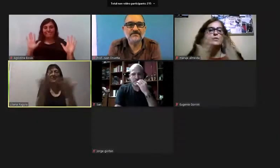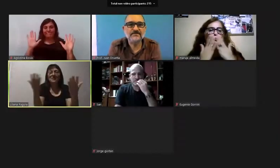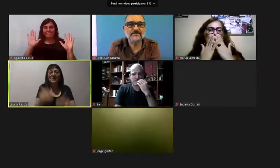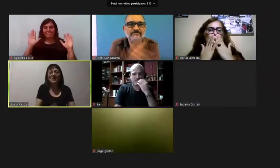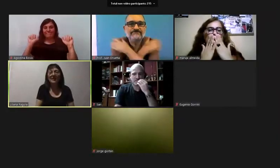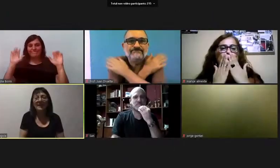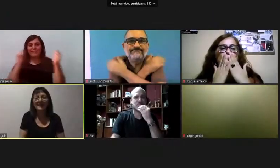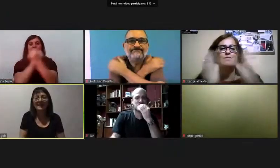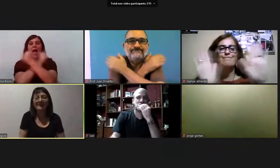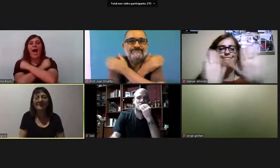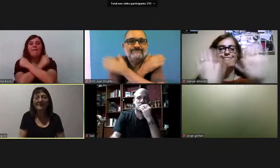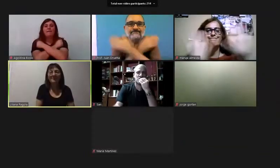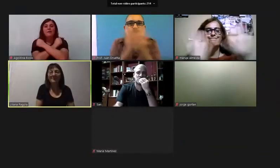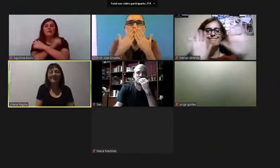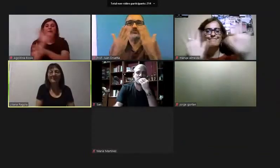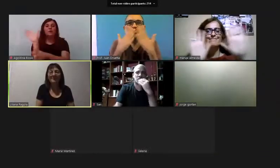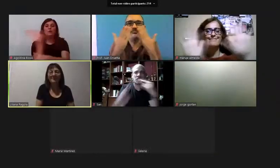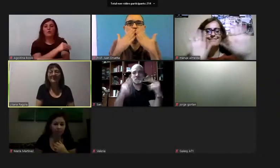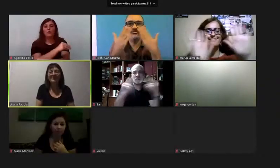Abrazos muy grandes.